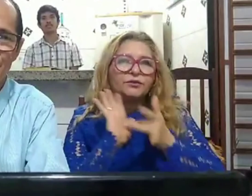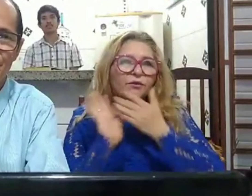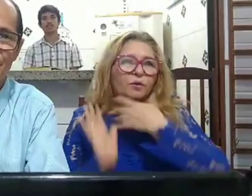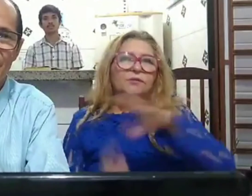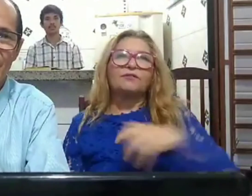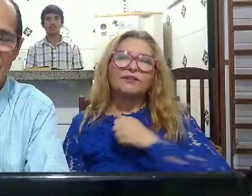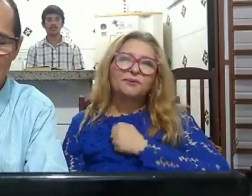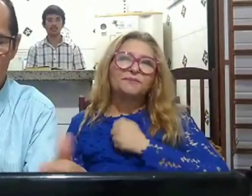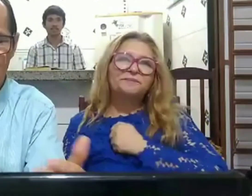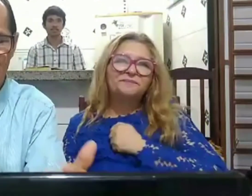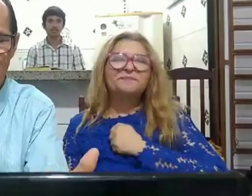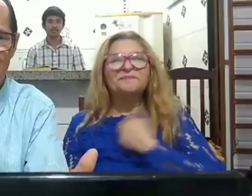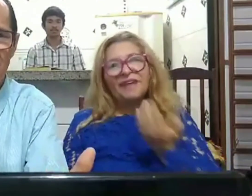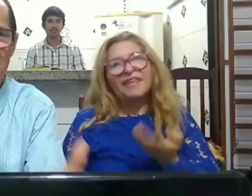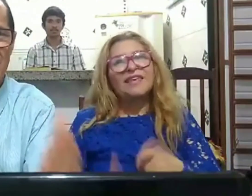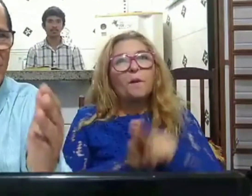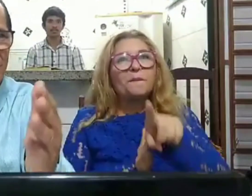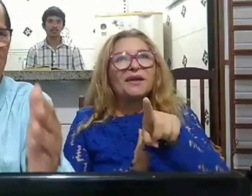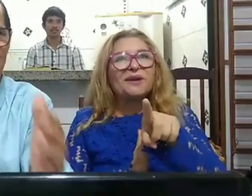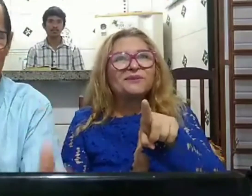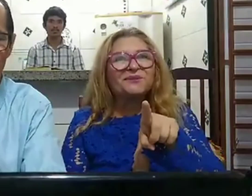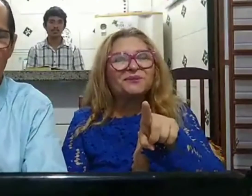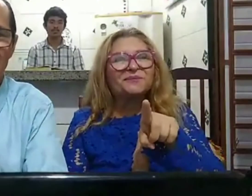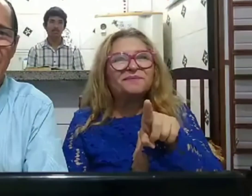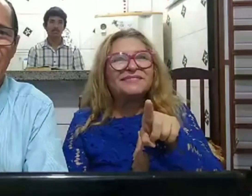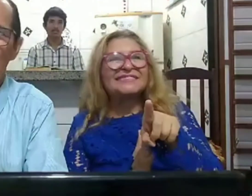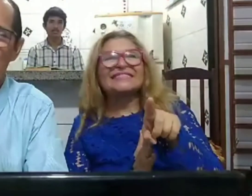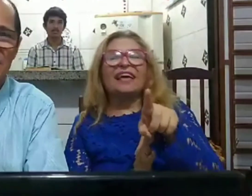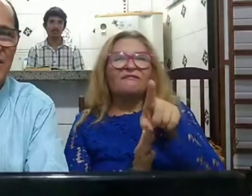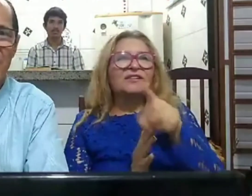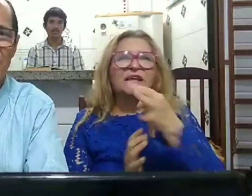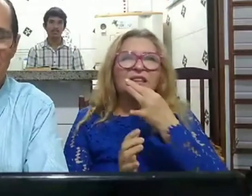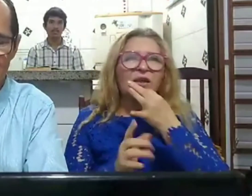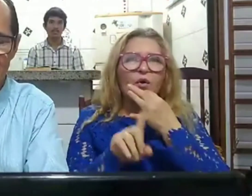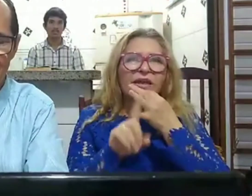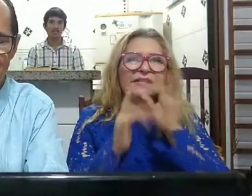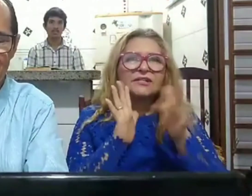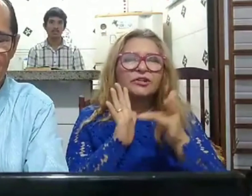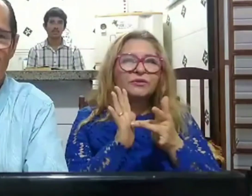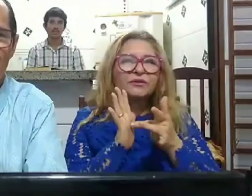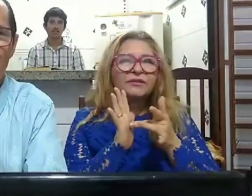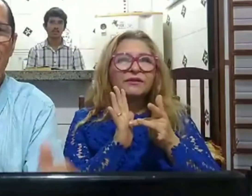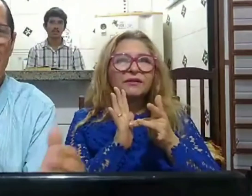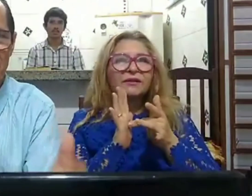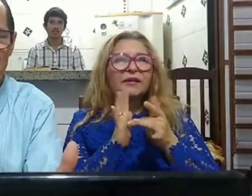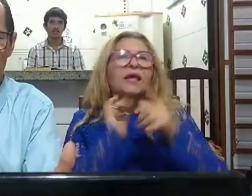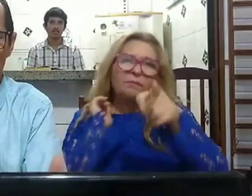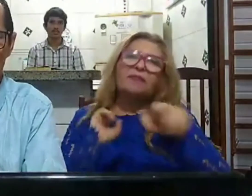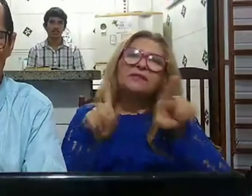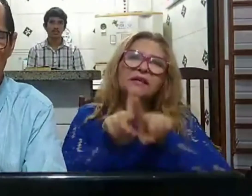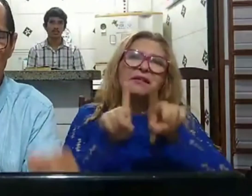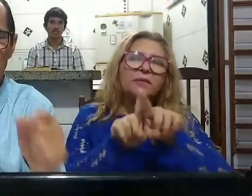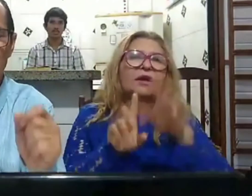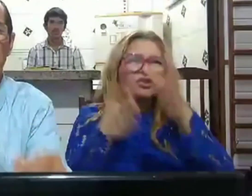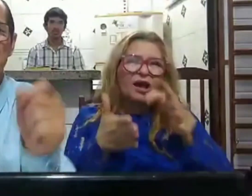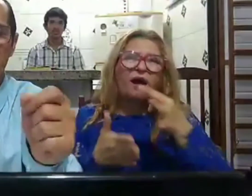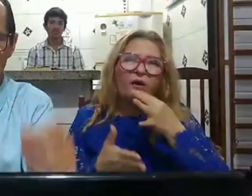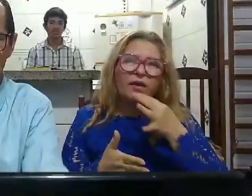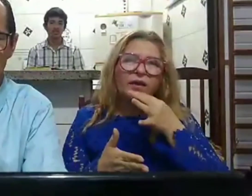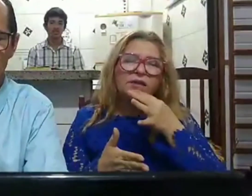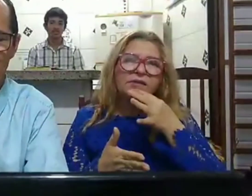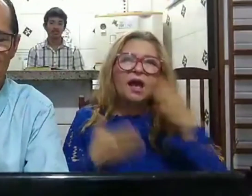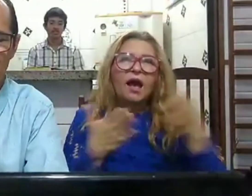Salvador. E aí eu pergunto, seja para você que não conhece Jesus ainda, e para você que o conhece, o que